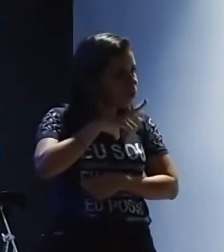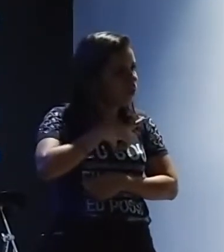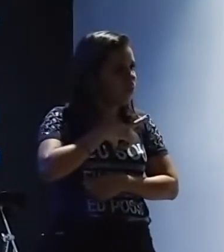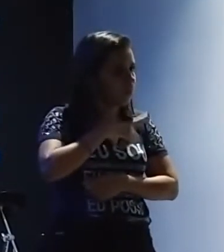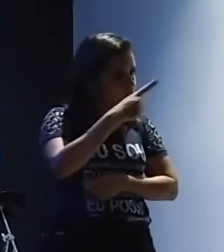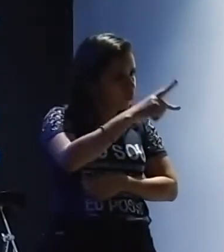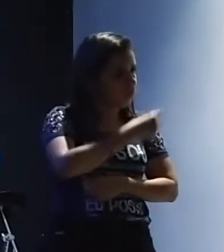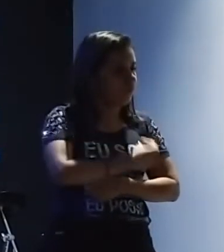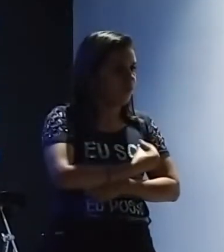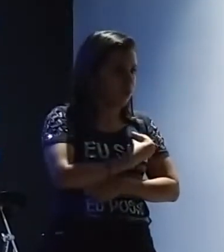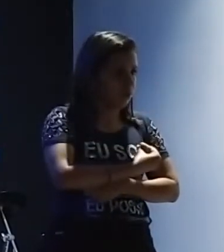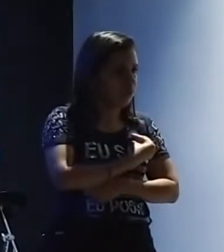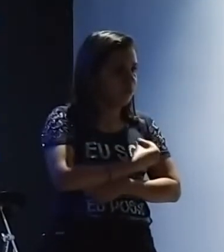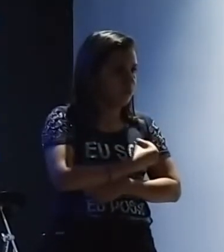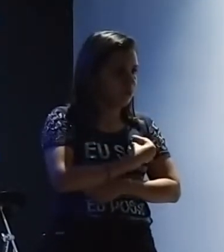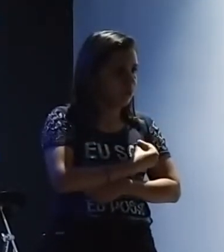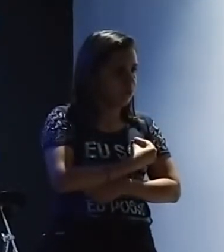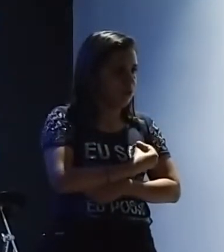você.